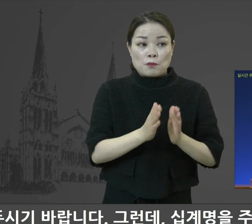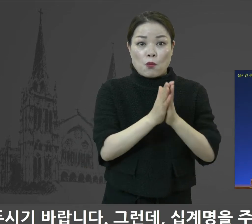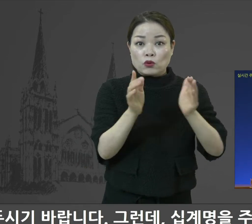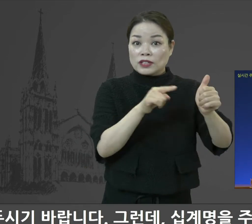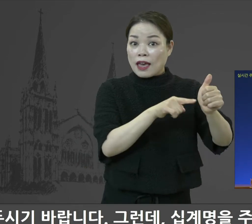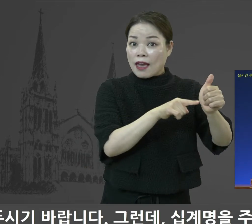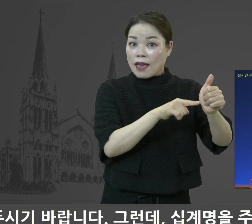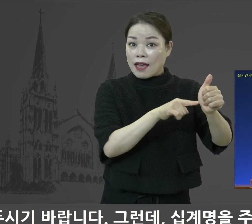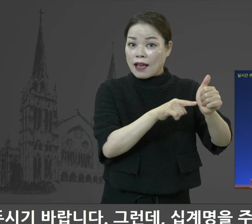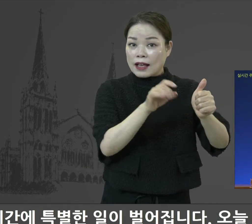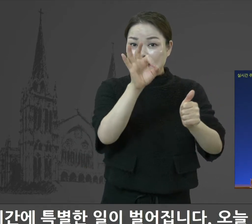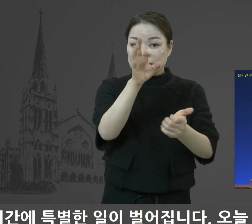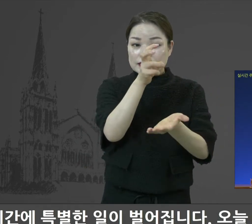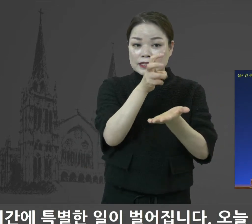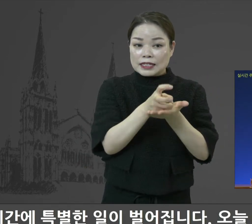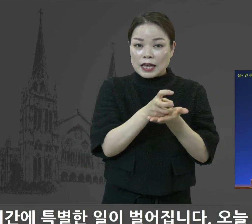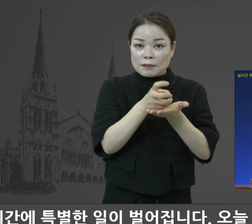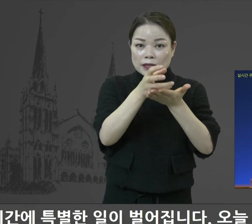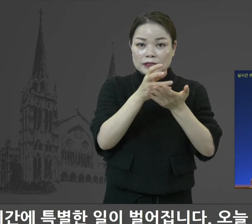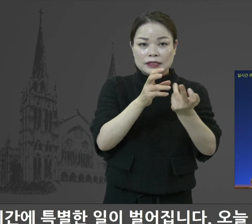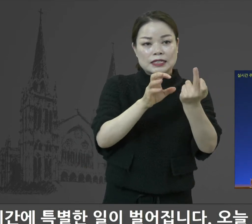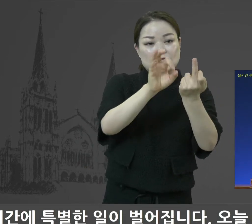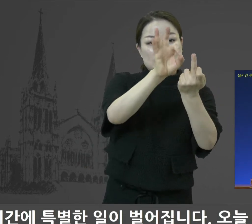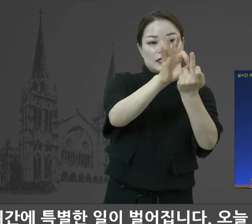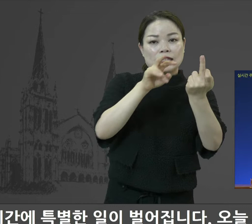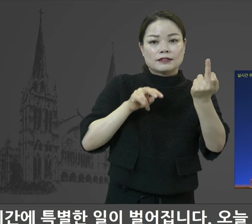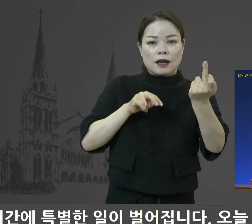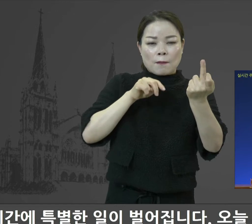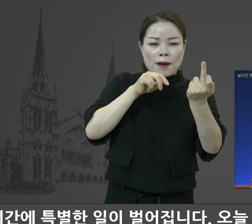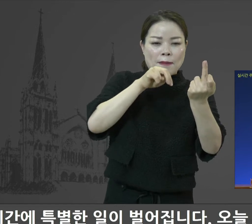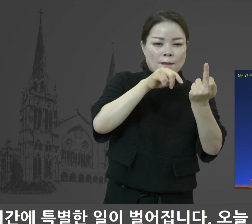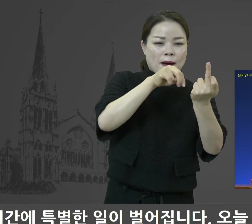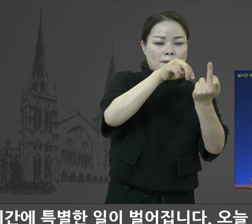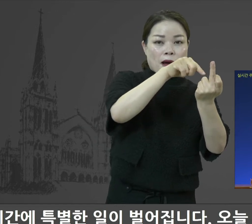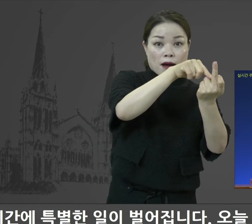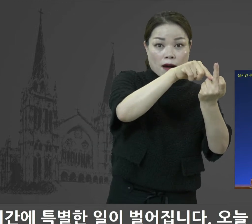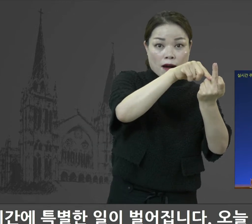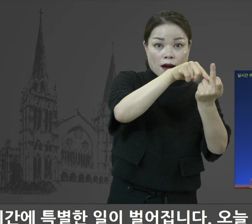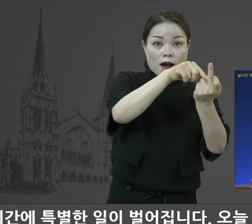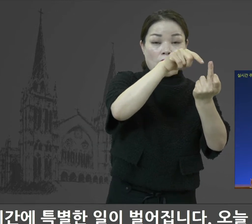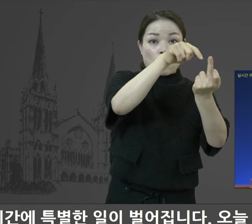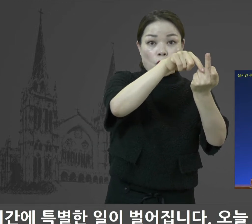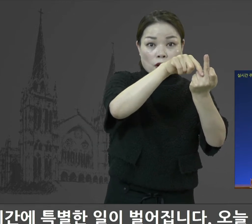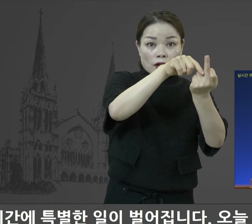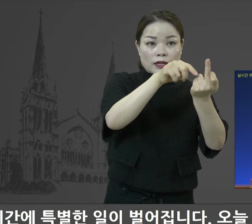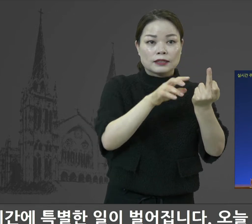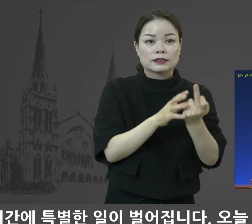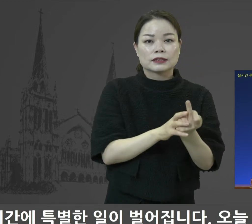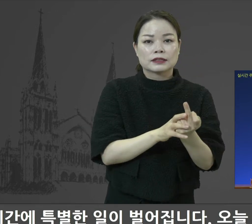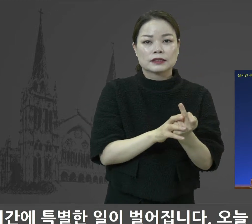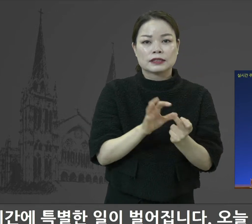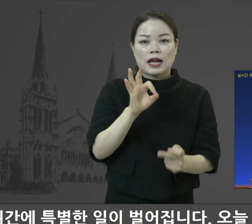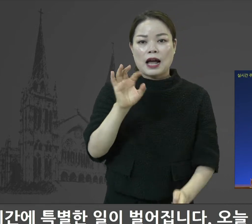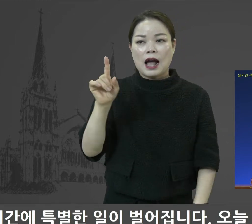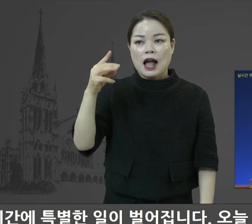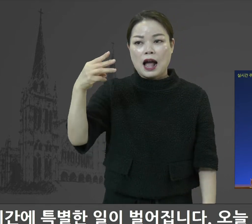모세가 십계명을 받으려고 시내산에 올라갑니다. 시내산에 올라가서